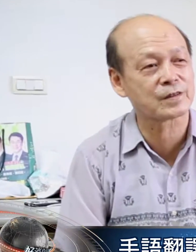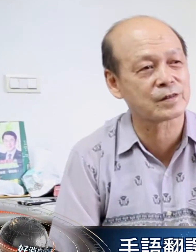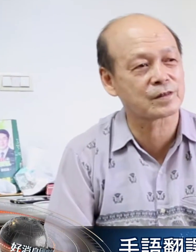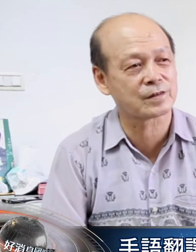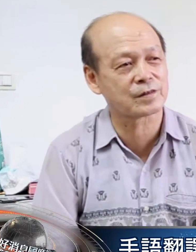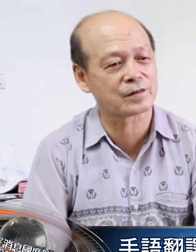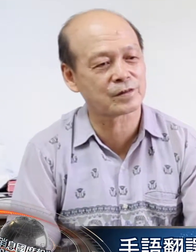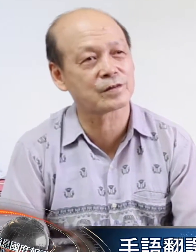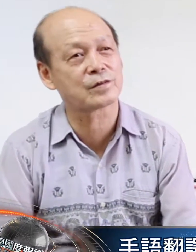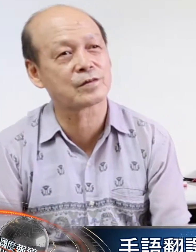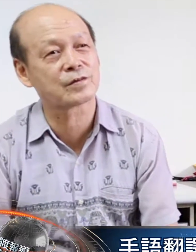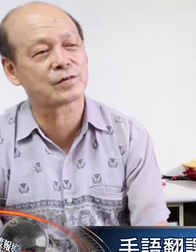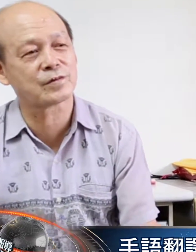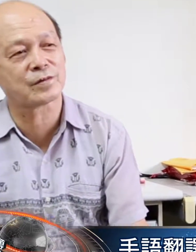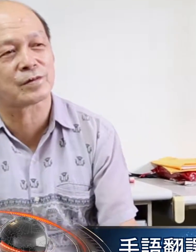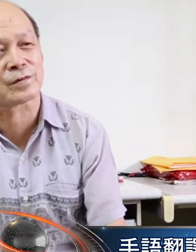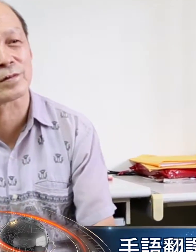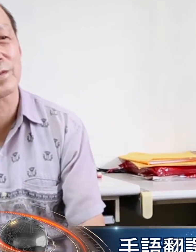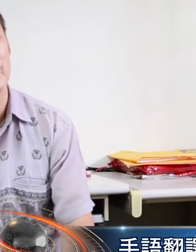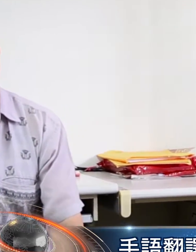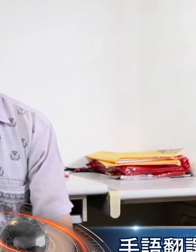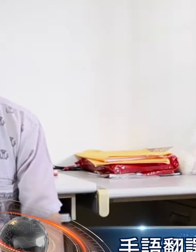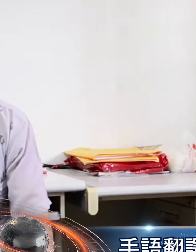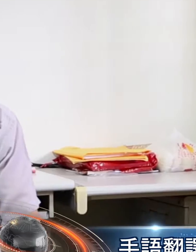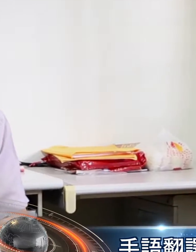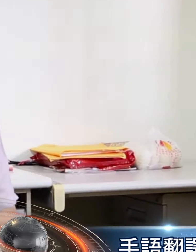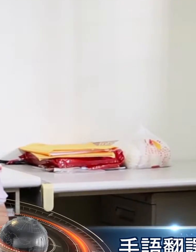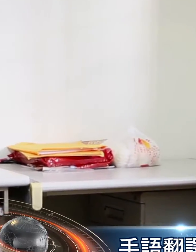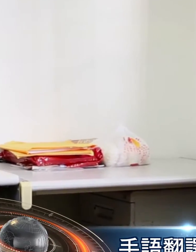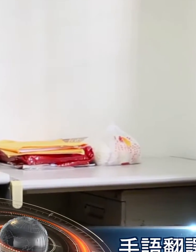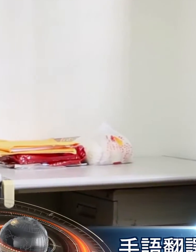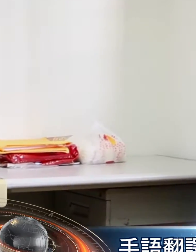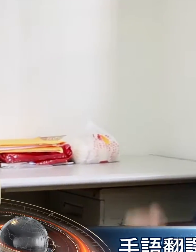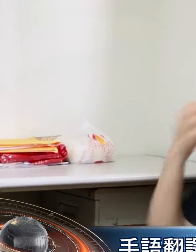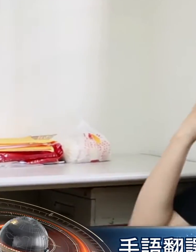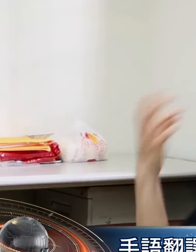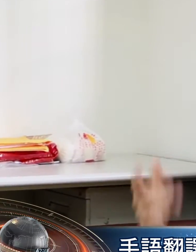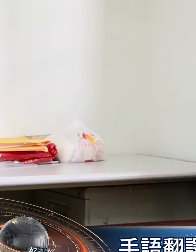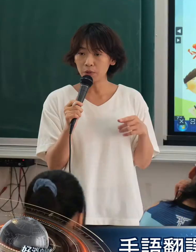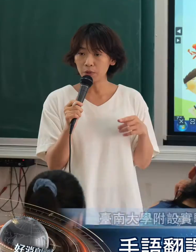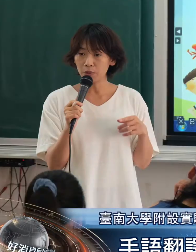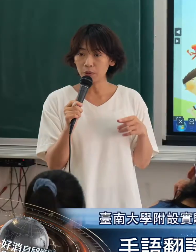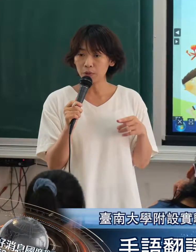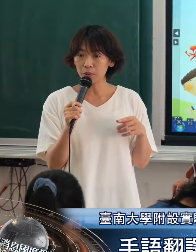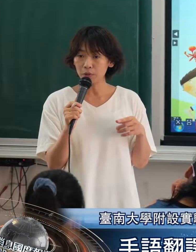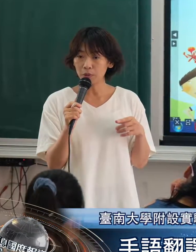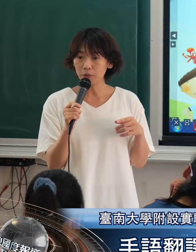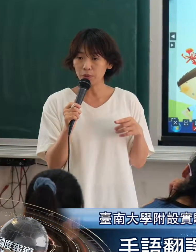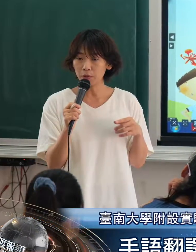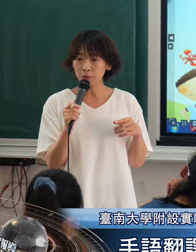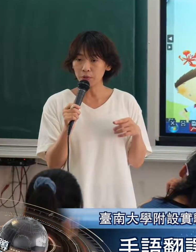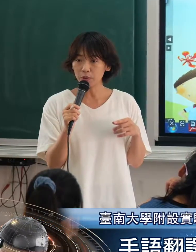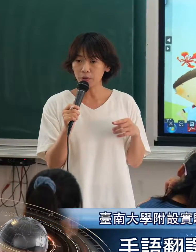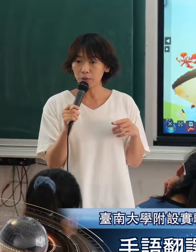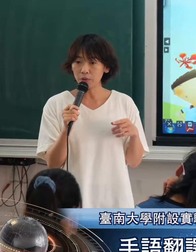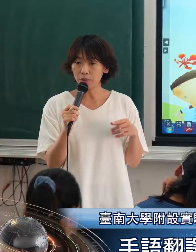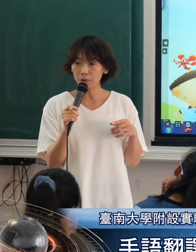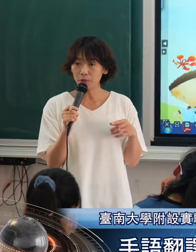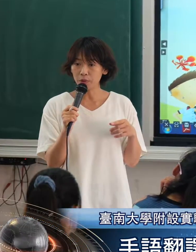会另一位手语翻译员黄子柔在学校任教，并领有台语文证照，最早在台南社大学习手